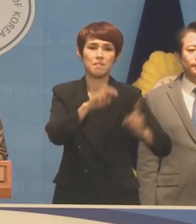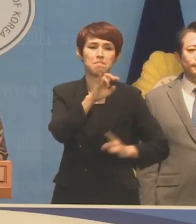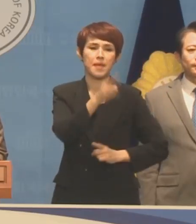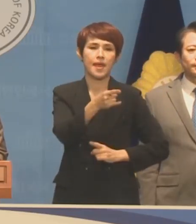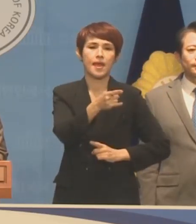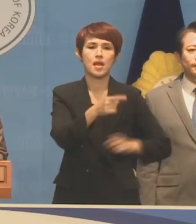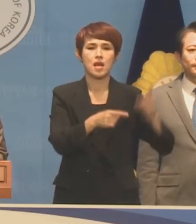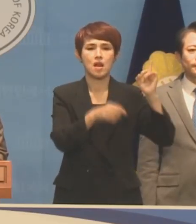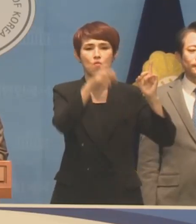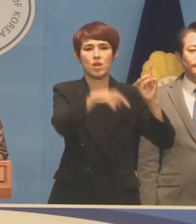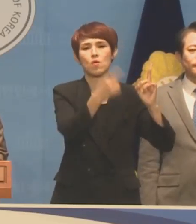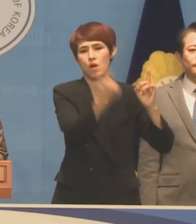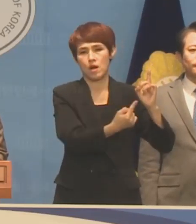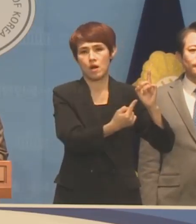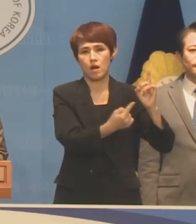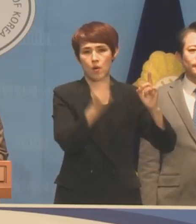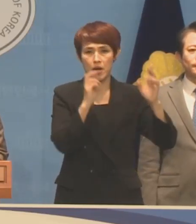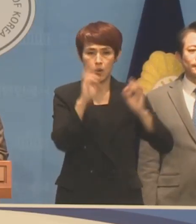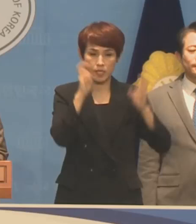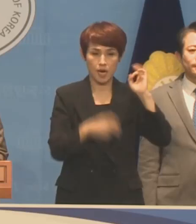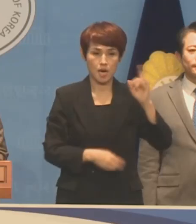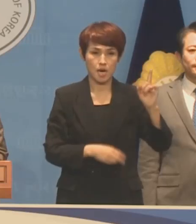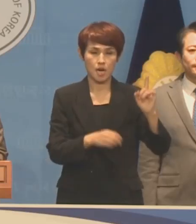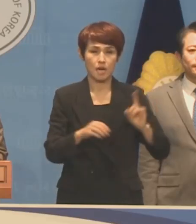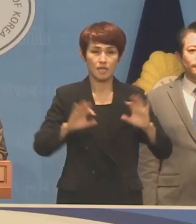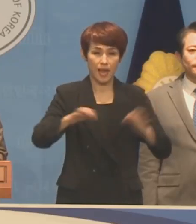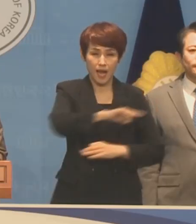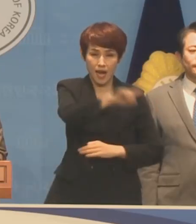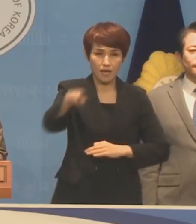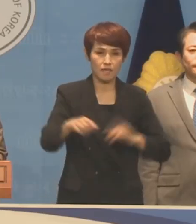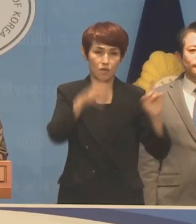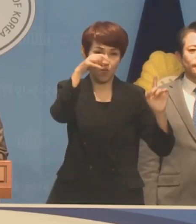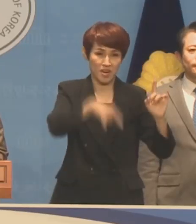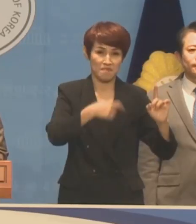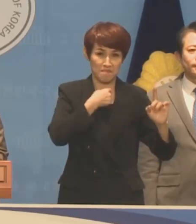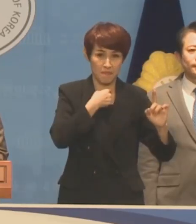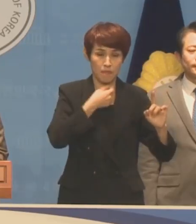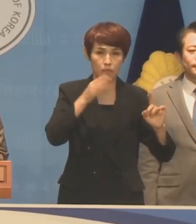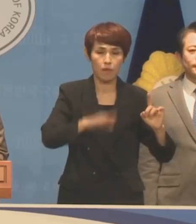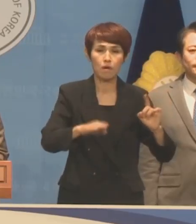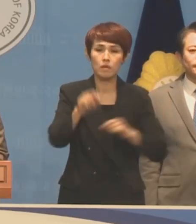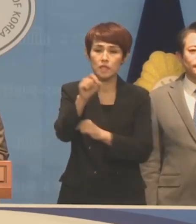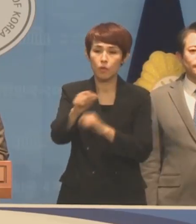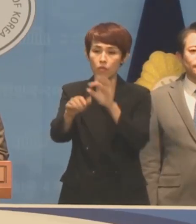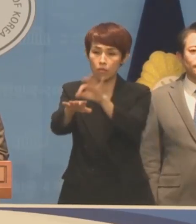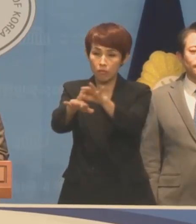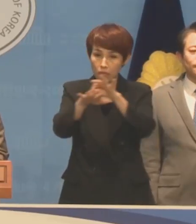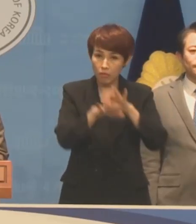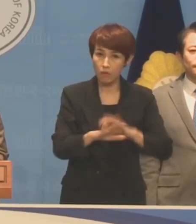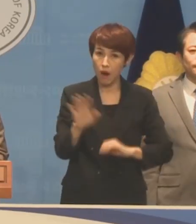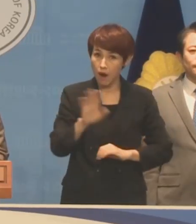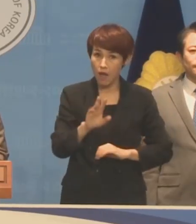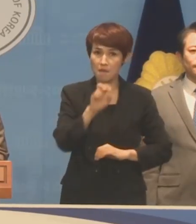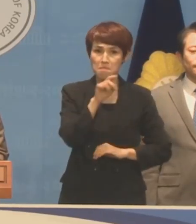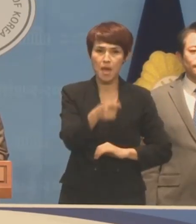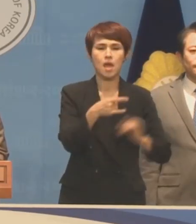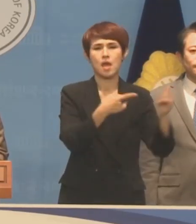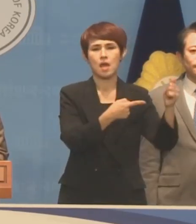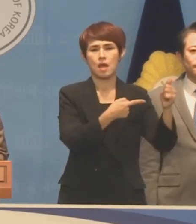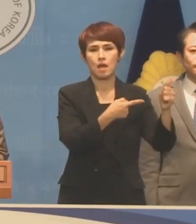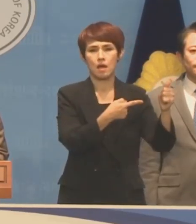합니다. 업계 1위를 노리면서 고용승계는 하지 않겠다는 메리츠가